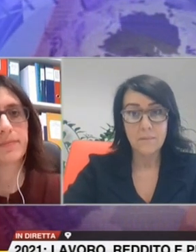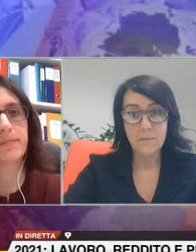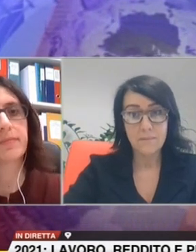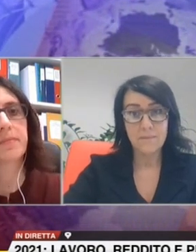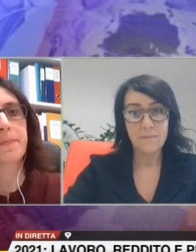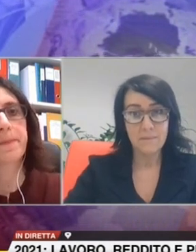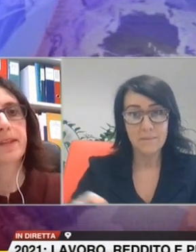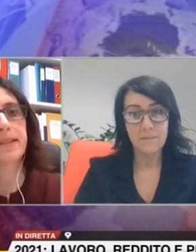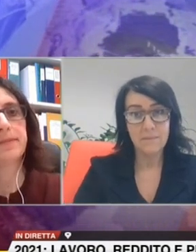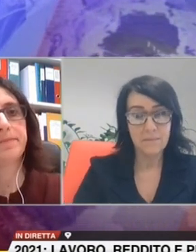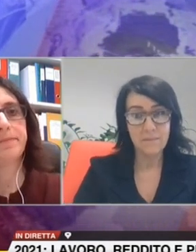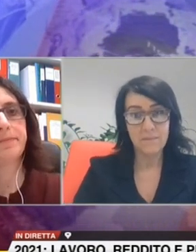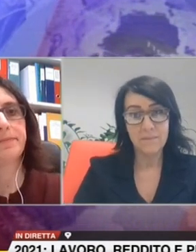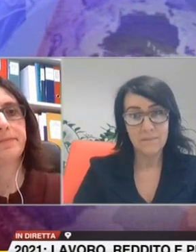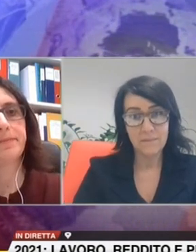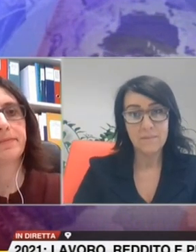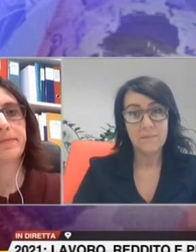della presentazione dell'ISEE.